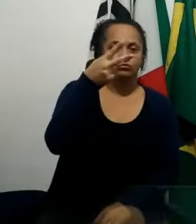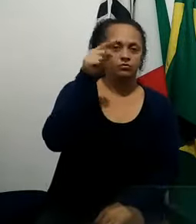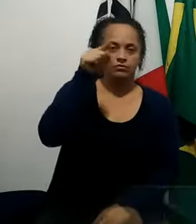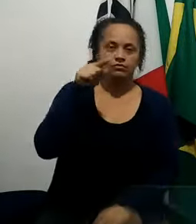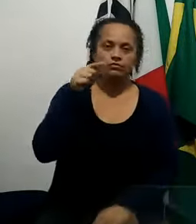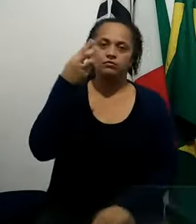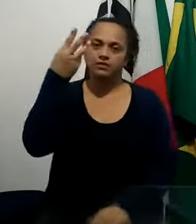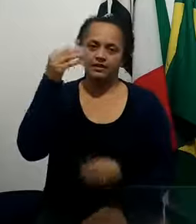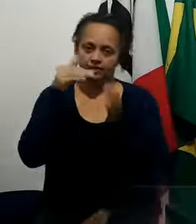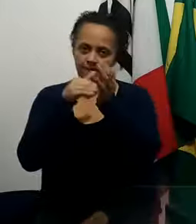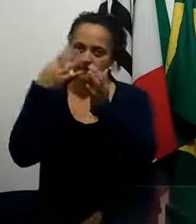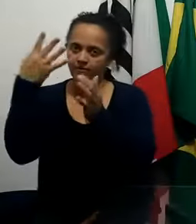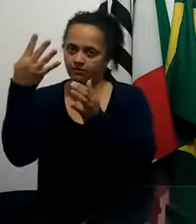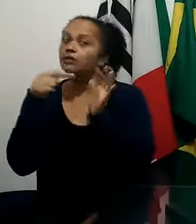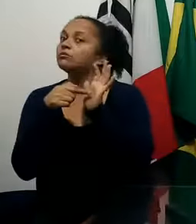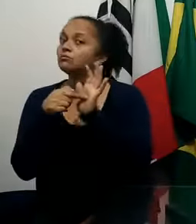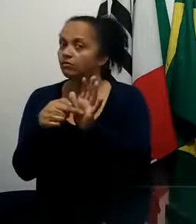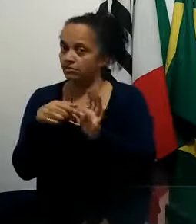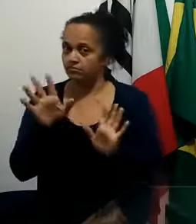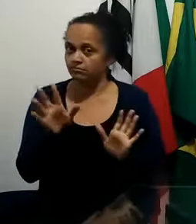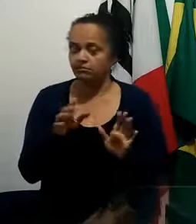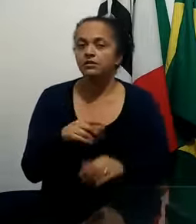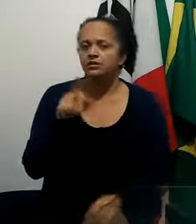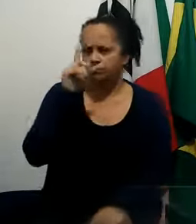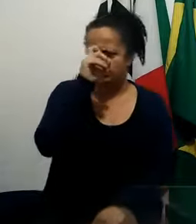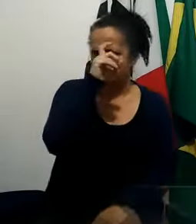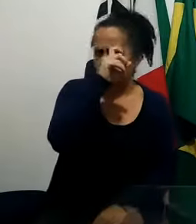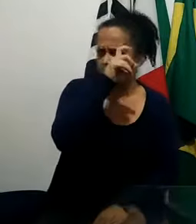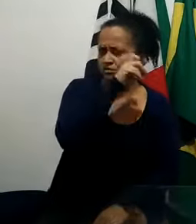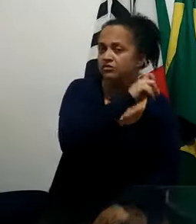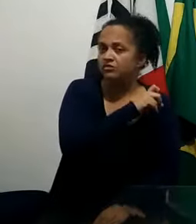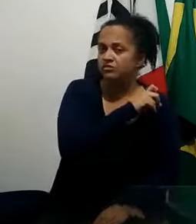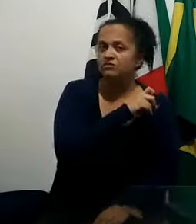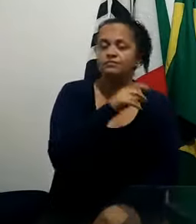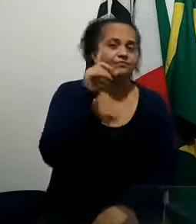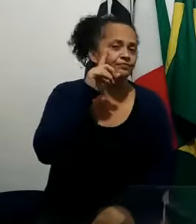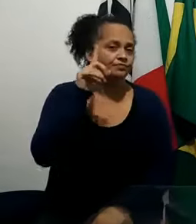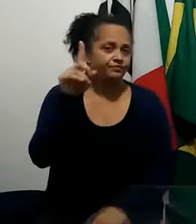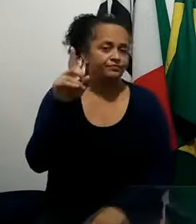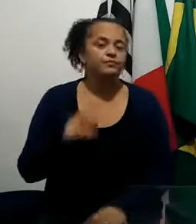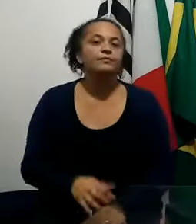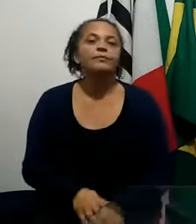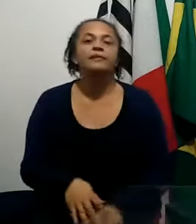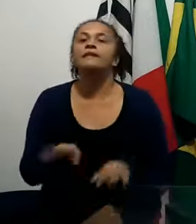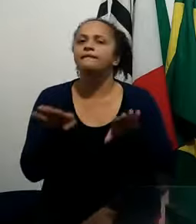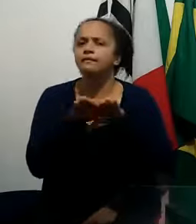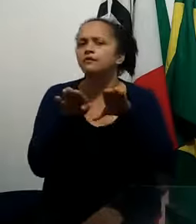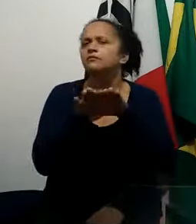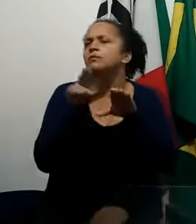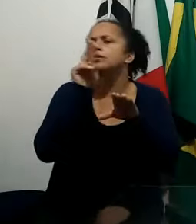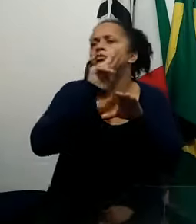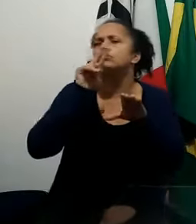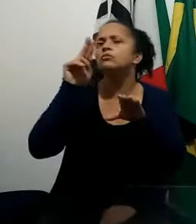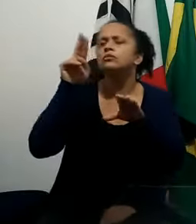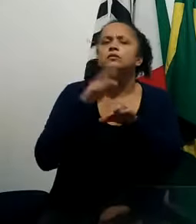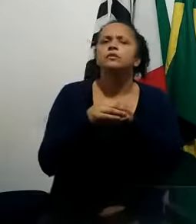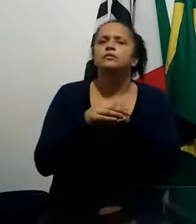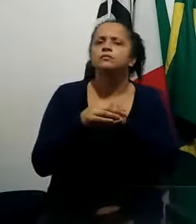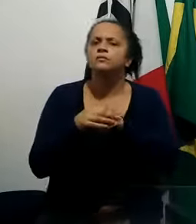tribulação, ela é conhecida como o tempo da ira de Deus. O período em que Deus